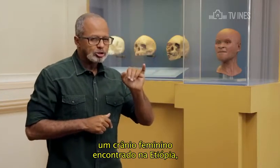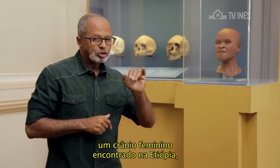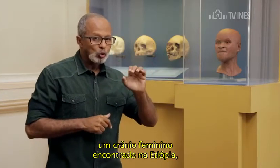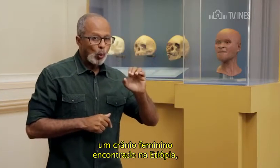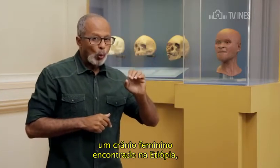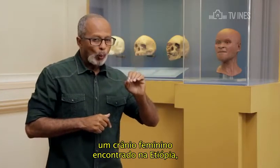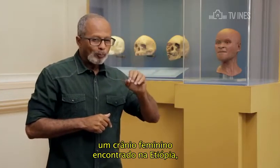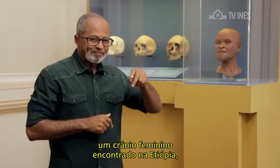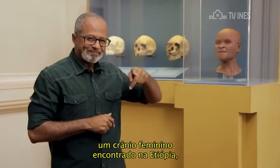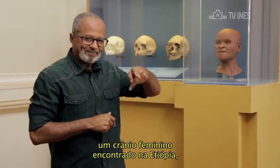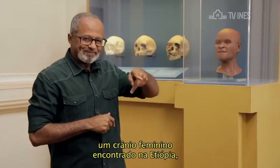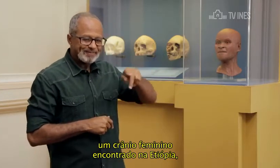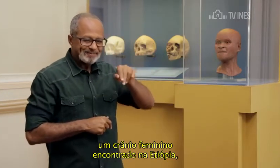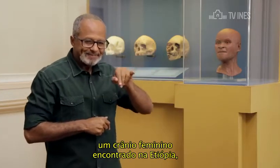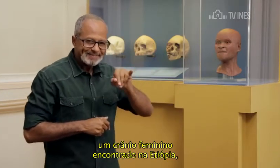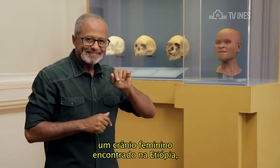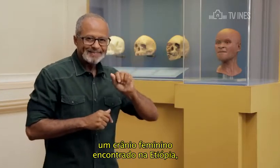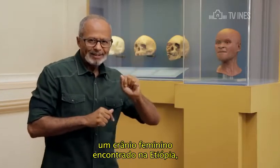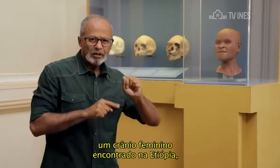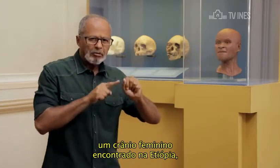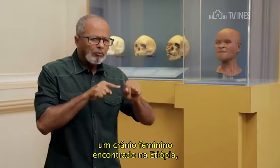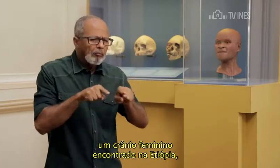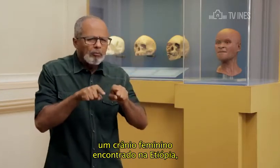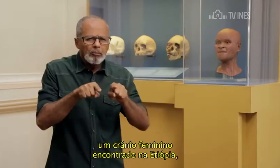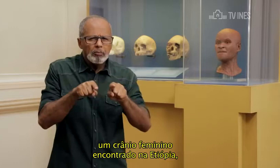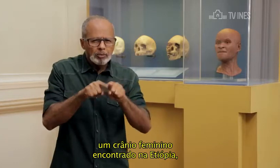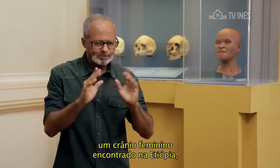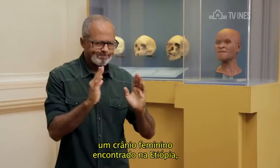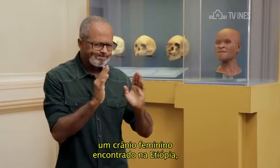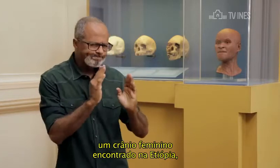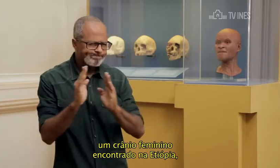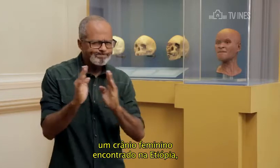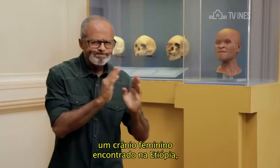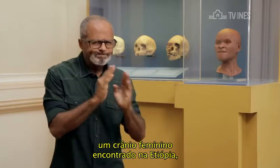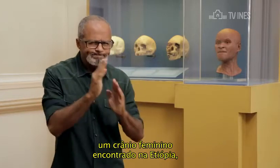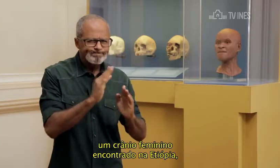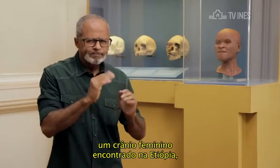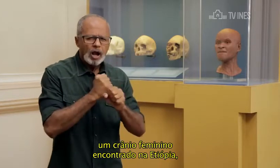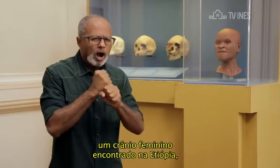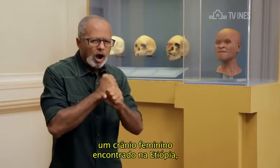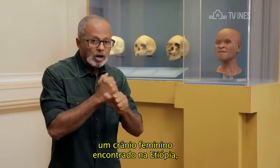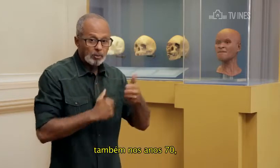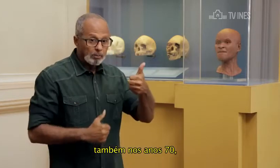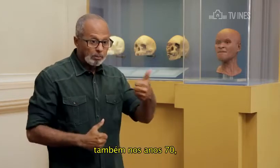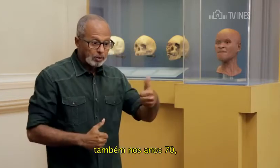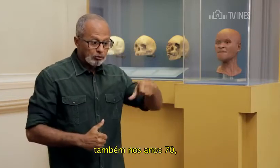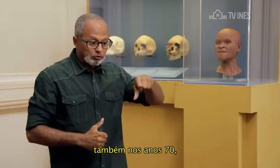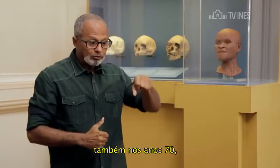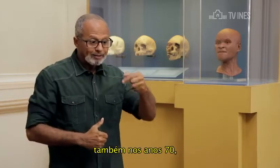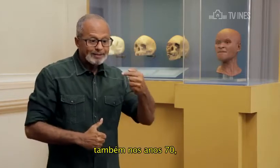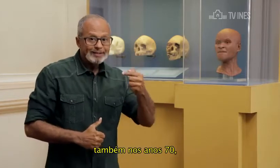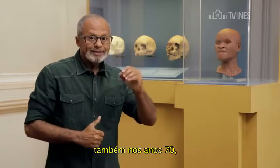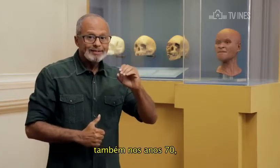Etiópia, também nos anos 70,